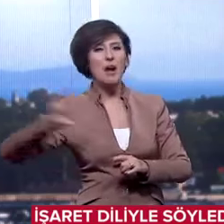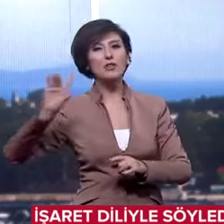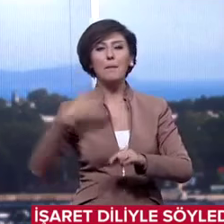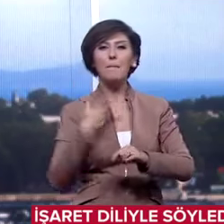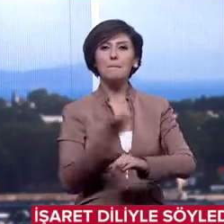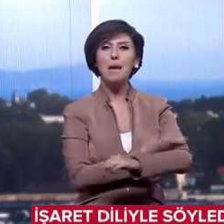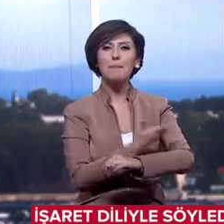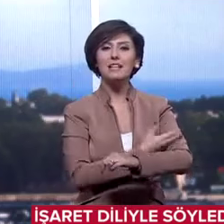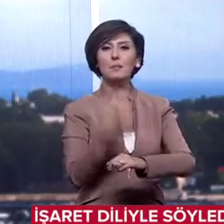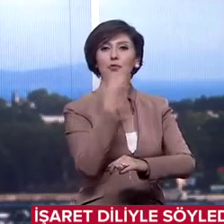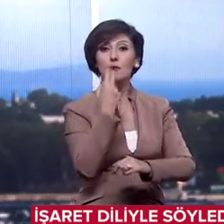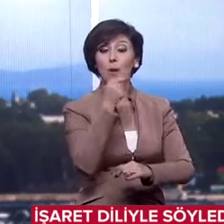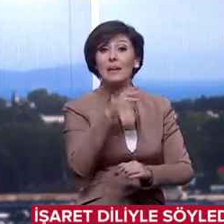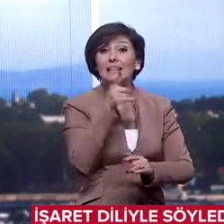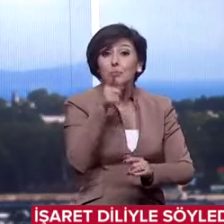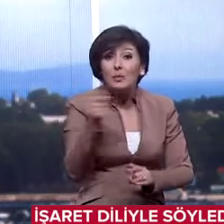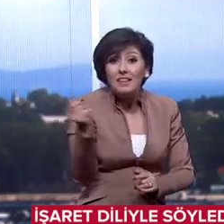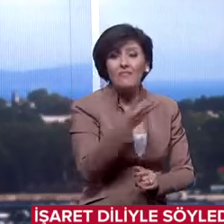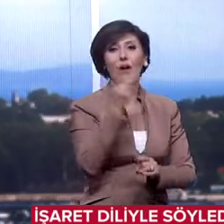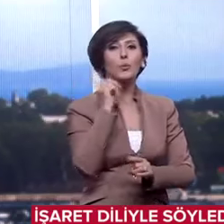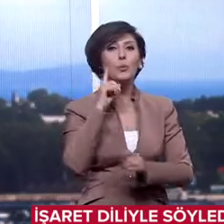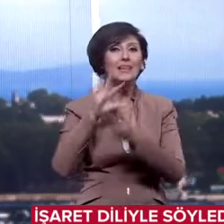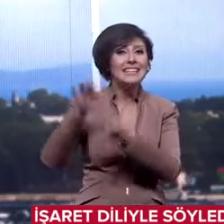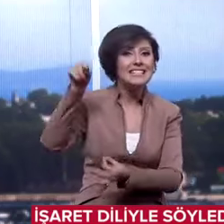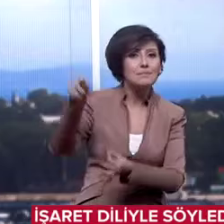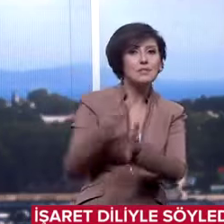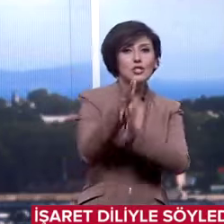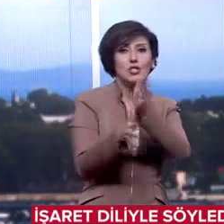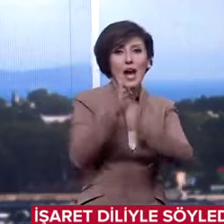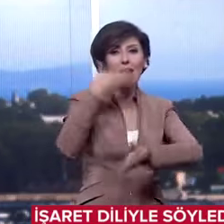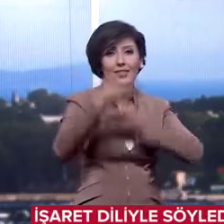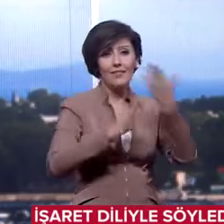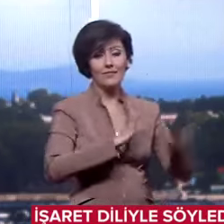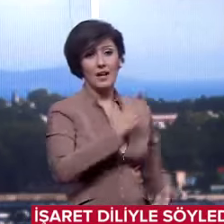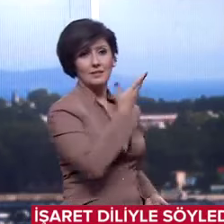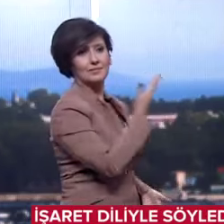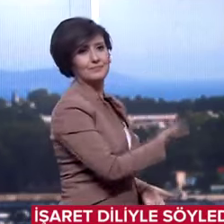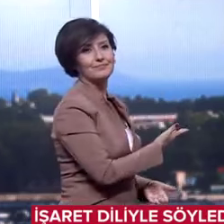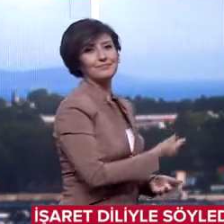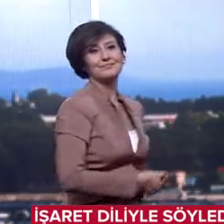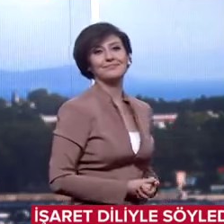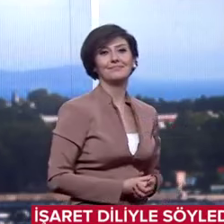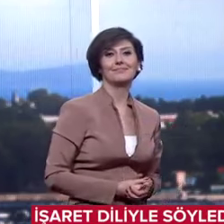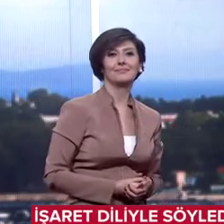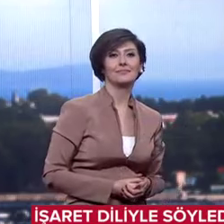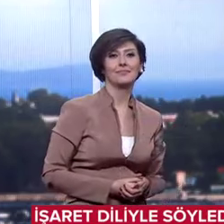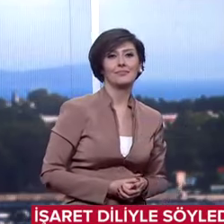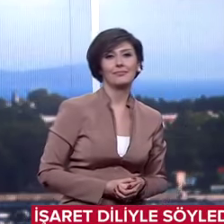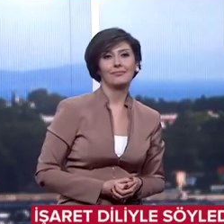oldu. Ancak şarkı bu kez ünlü isimlerce işaret dili kullanılarak seslendirildi. Havasına, suyuna,